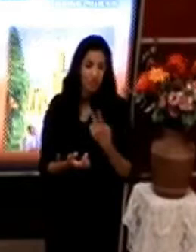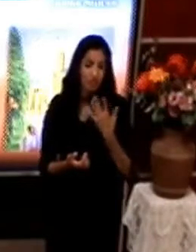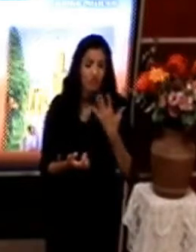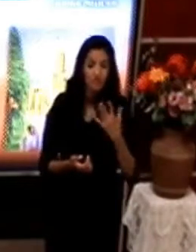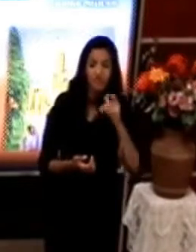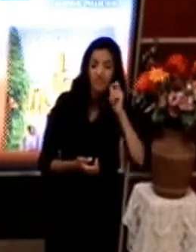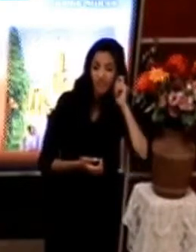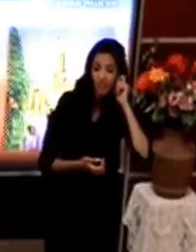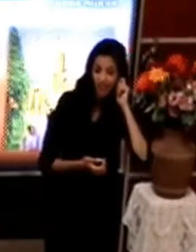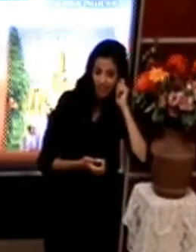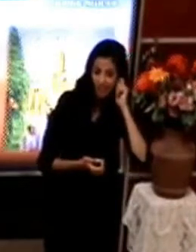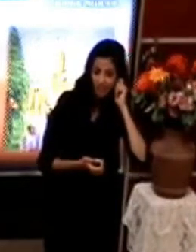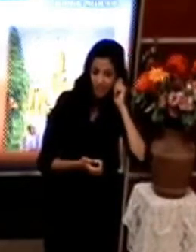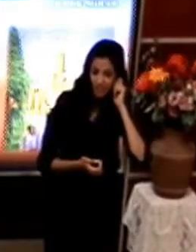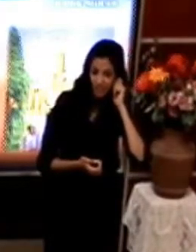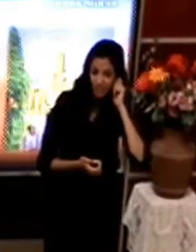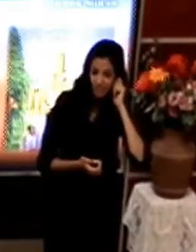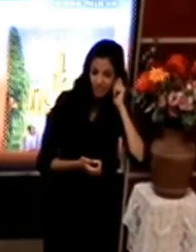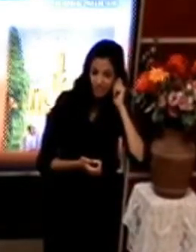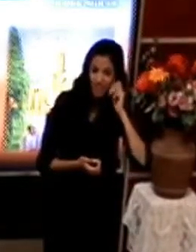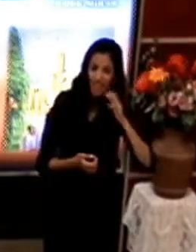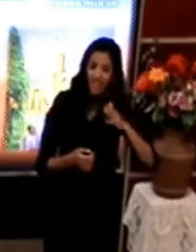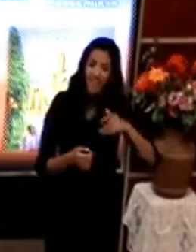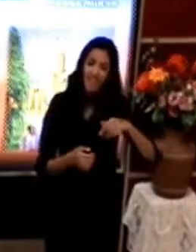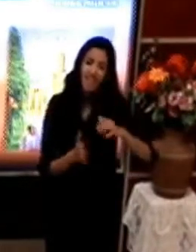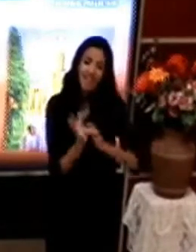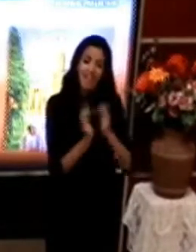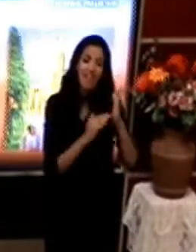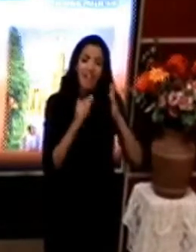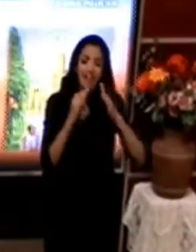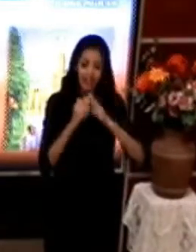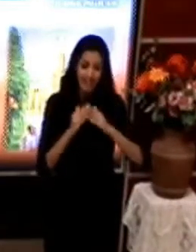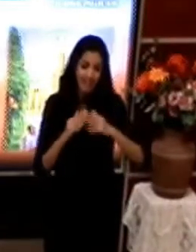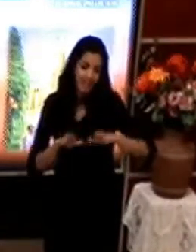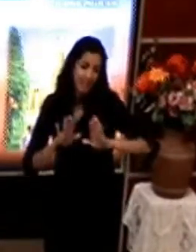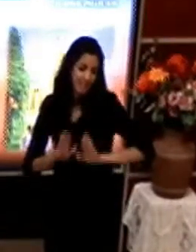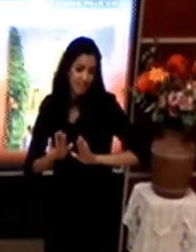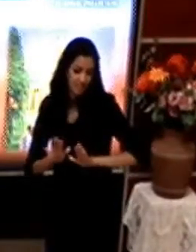a la iglesia y son más de 25 años que me la pasé por todo el mundo, entonces